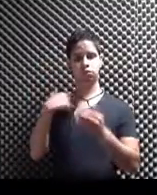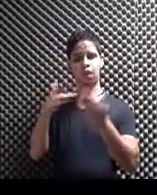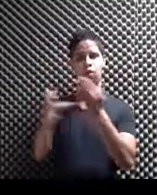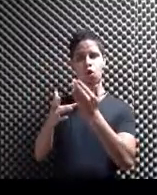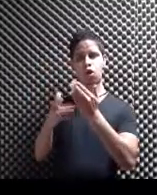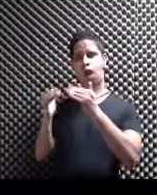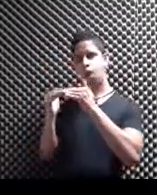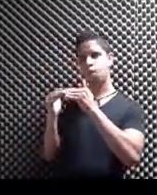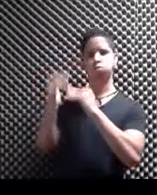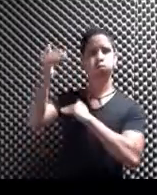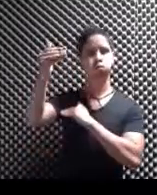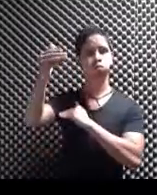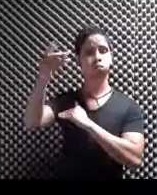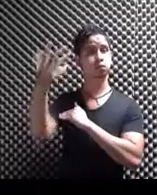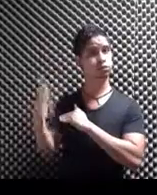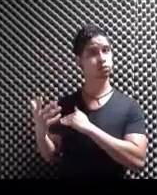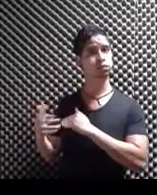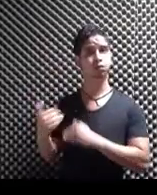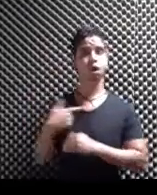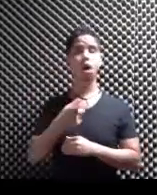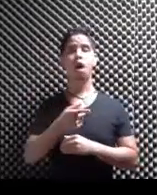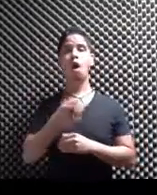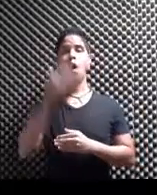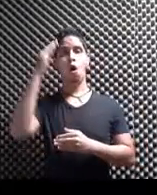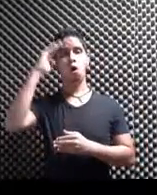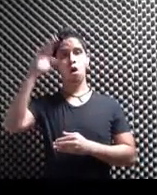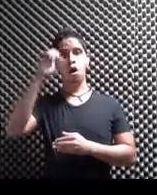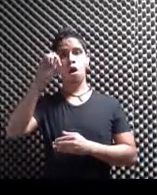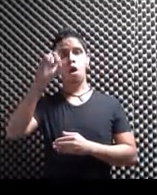nivel. ¡El 20! ¡Ay! ¡Hola, Rosie!